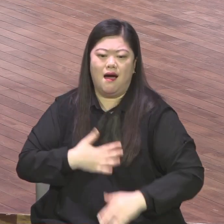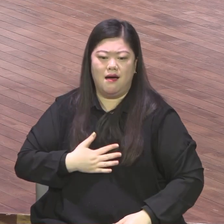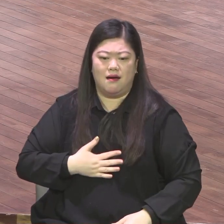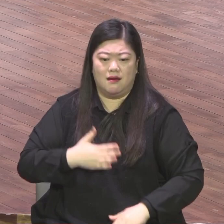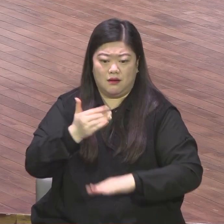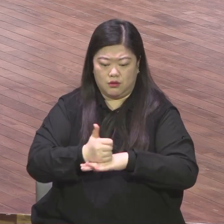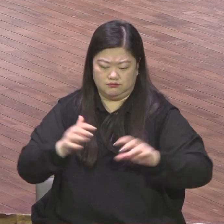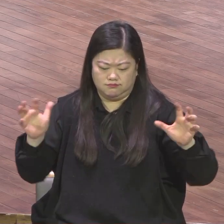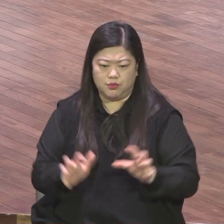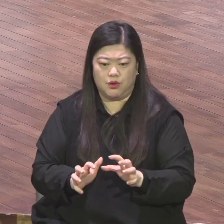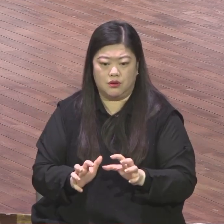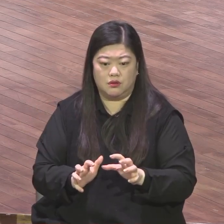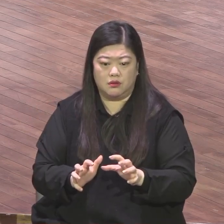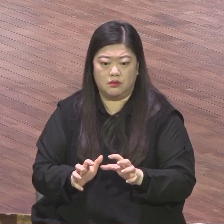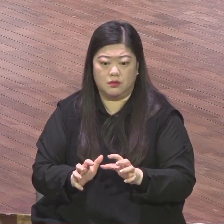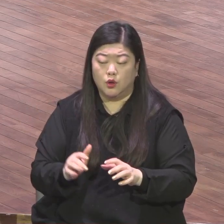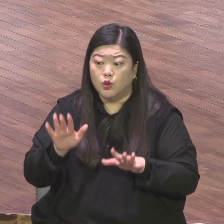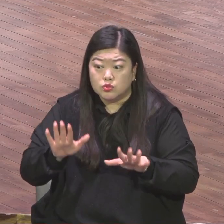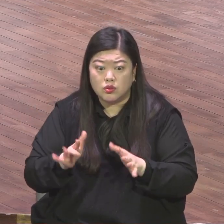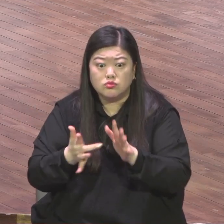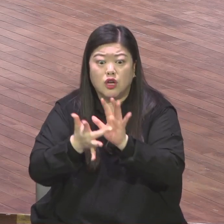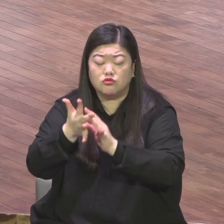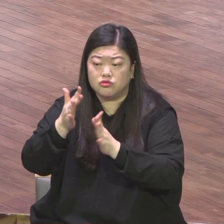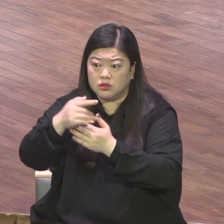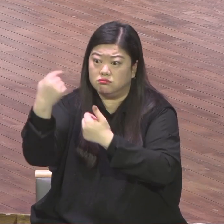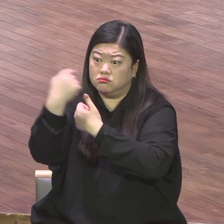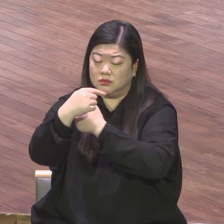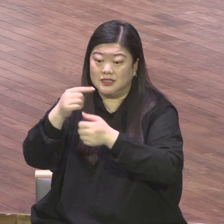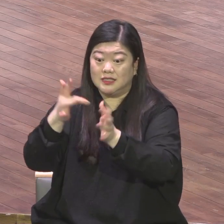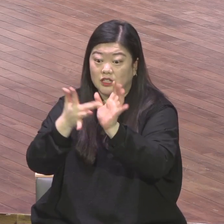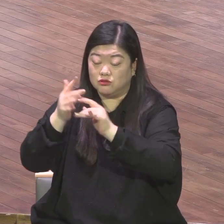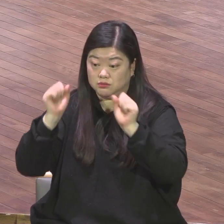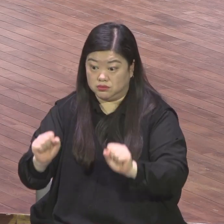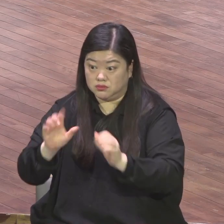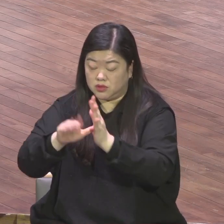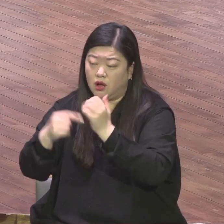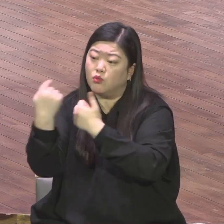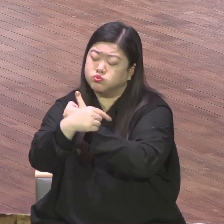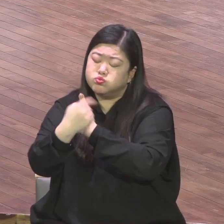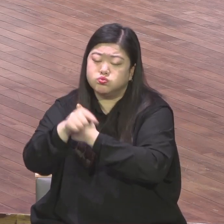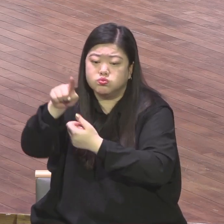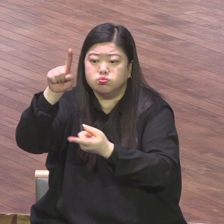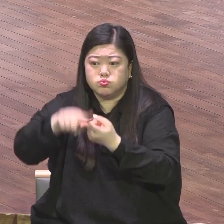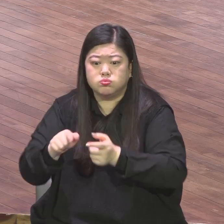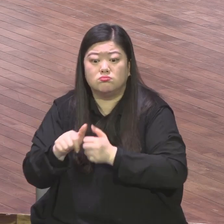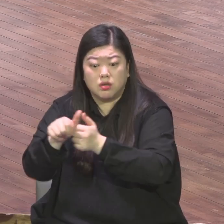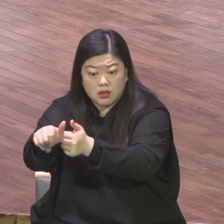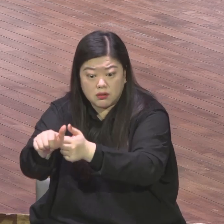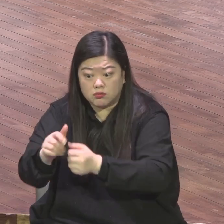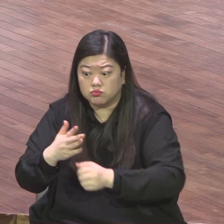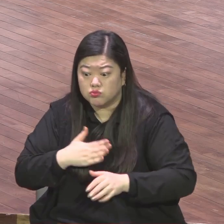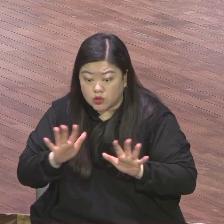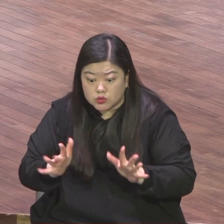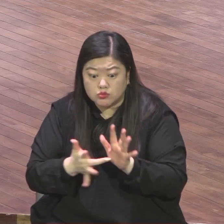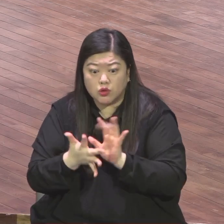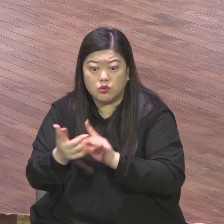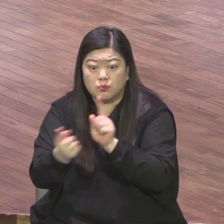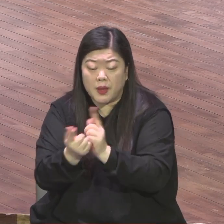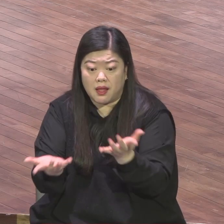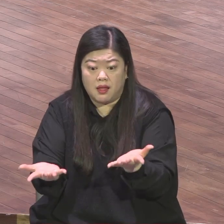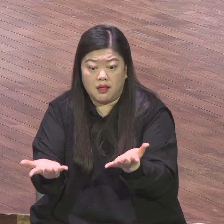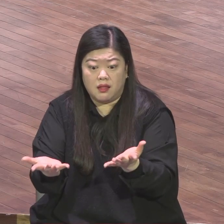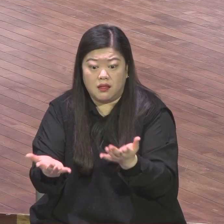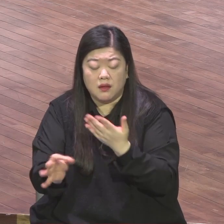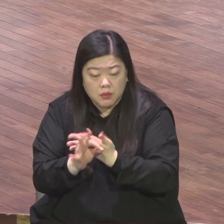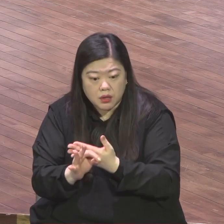강단의 언약을 붙잡고 24, 25 영혼의 자리로 가게 되면 하나님이